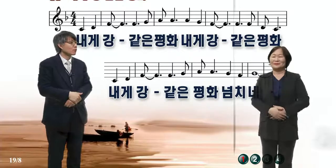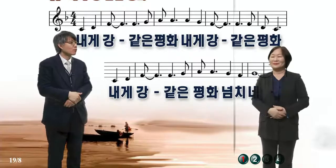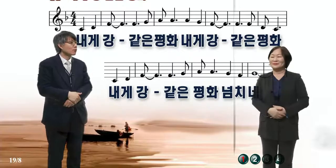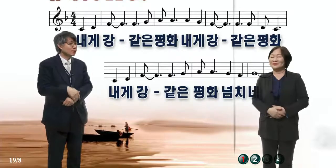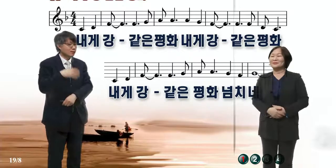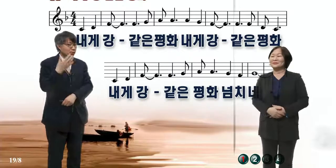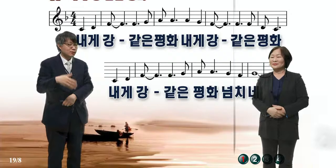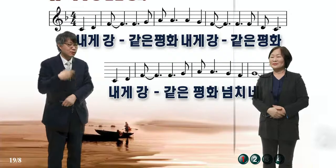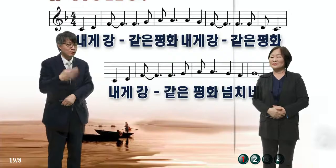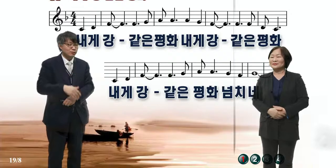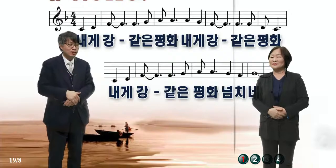정말 이렇게 멋있는 수호입니다.